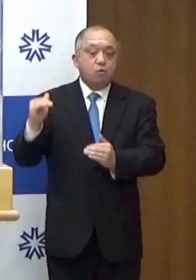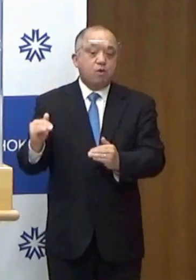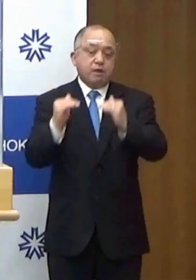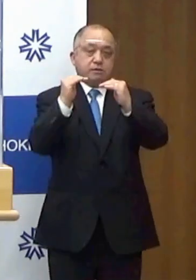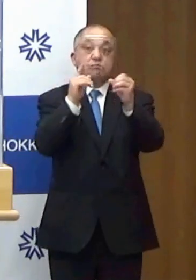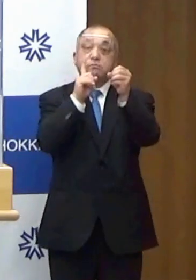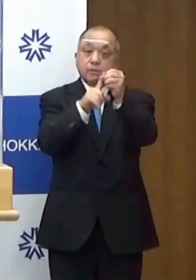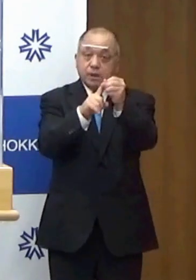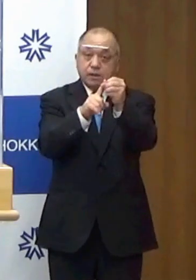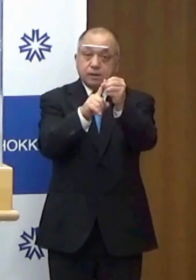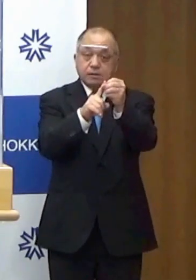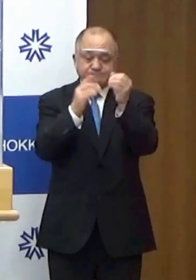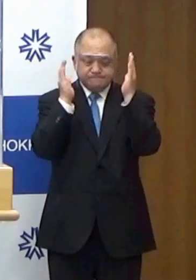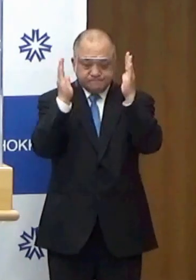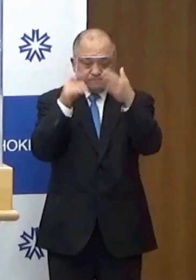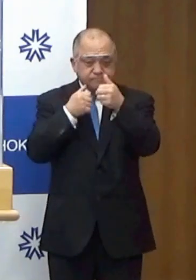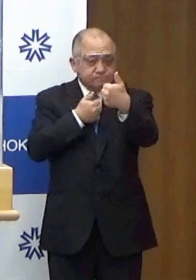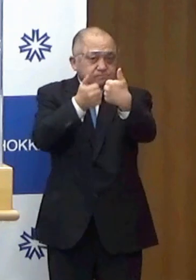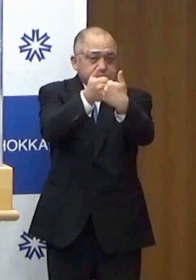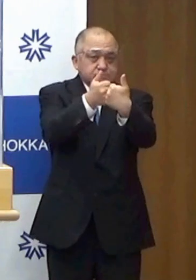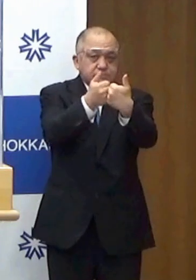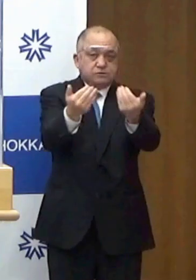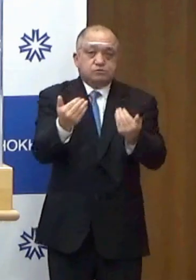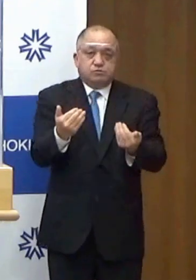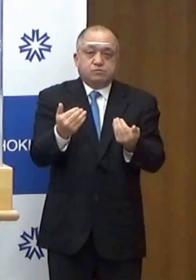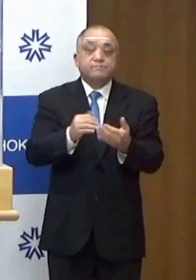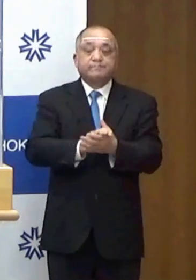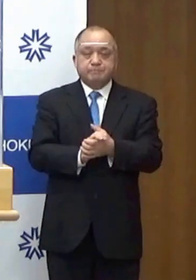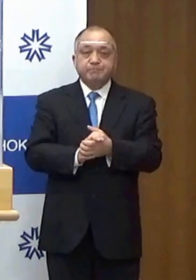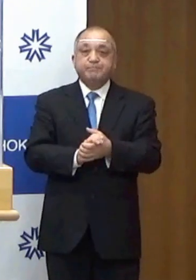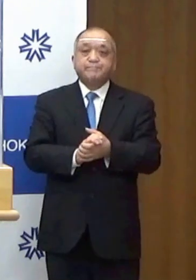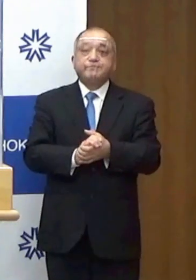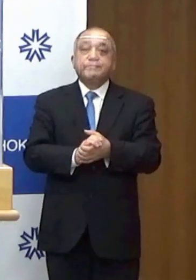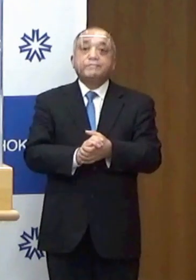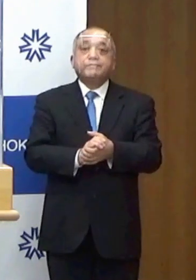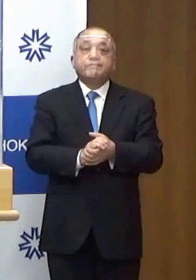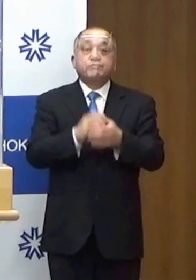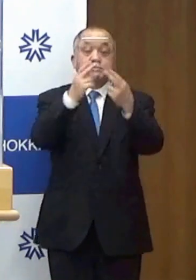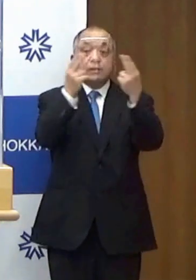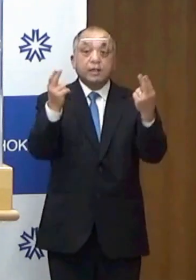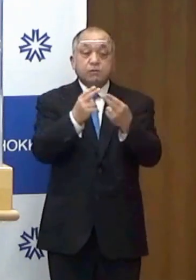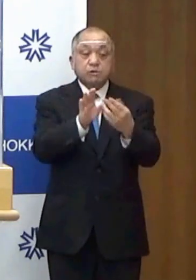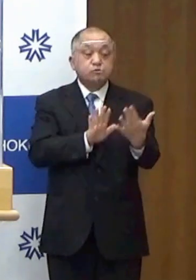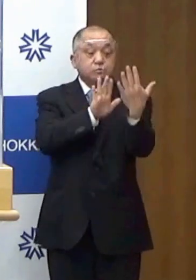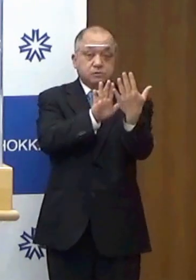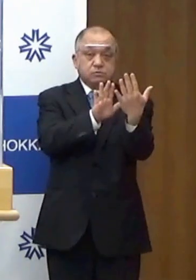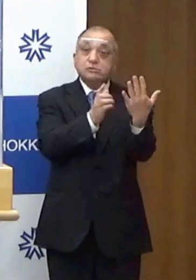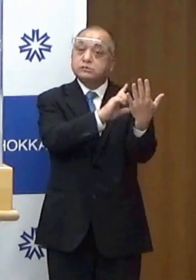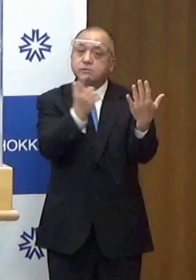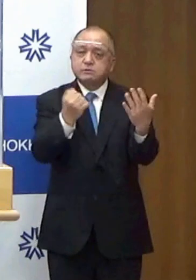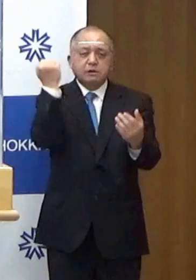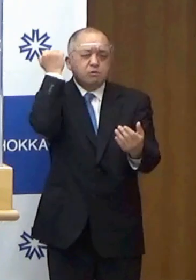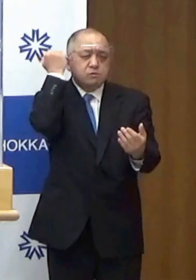ていくため果敢に挑戦をしていかなければなりません。北海道が直面しているさまざまな